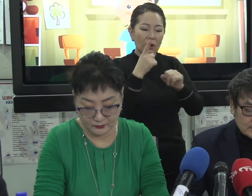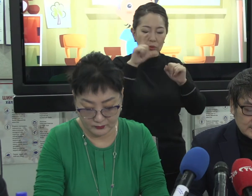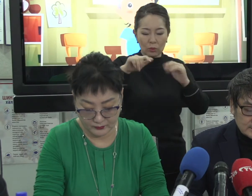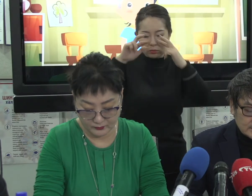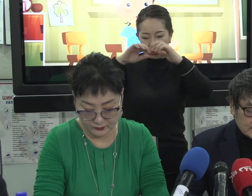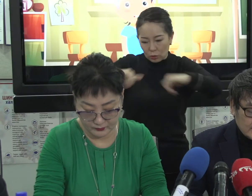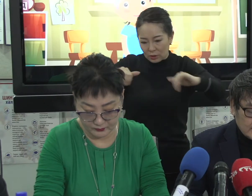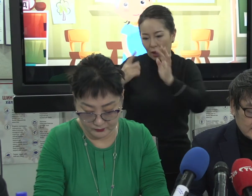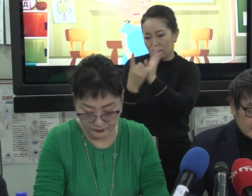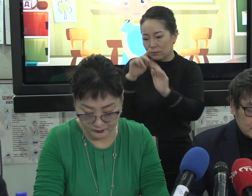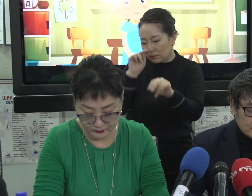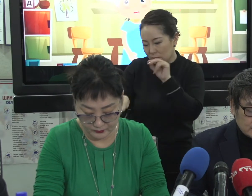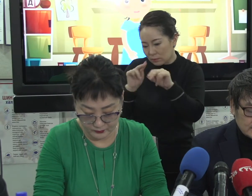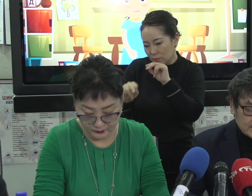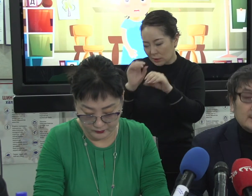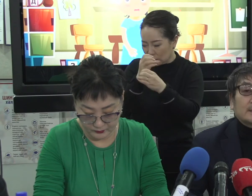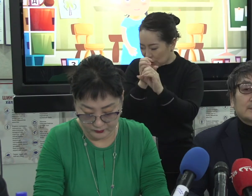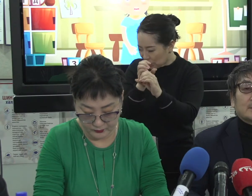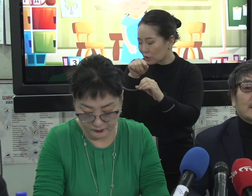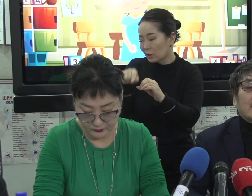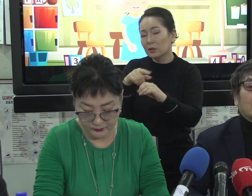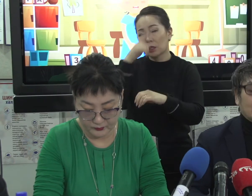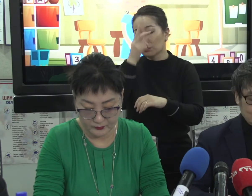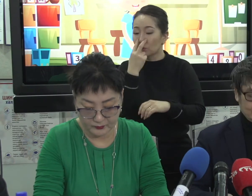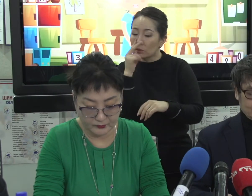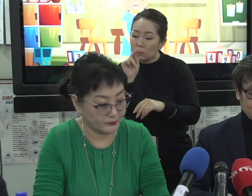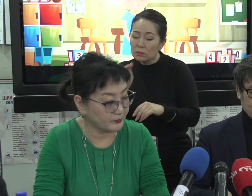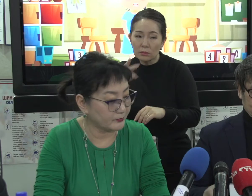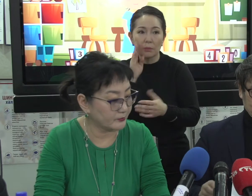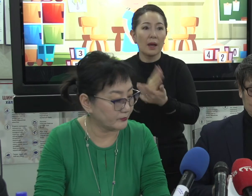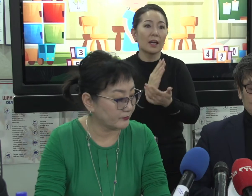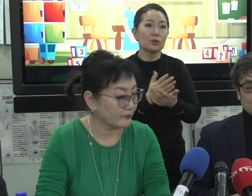тандал судалгаа шинжилгээ эмчийн үзлэг хийж байна.